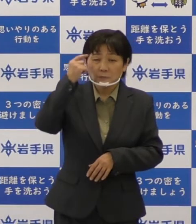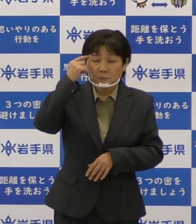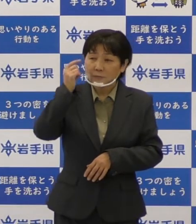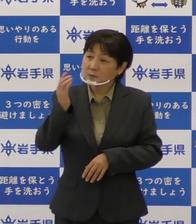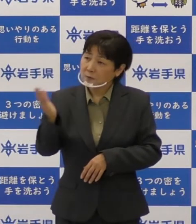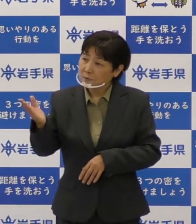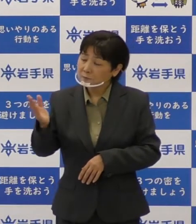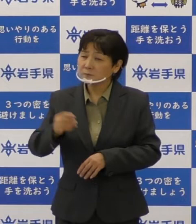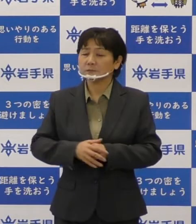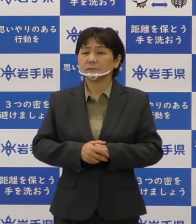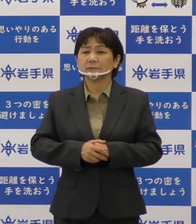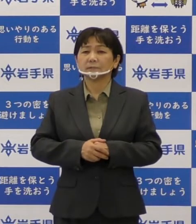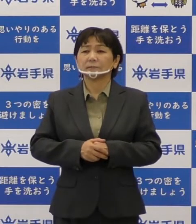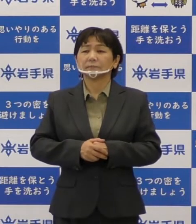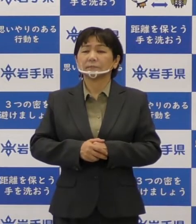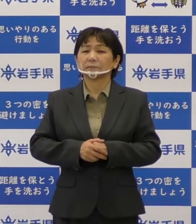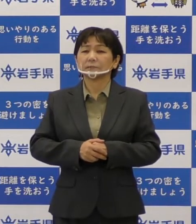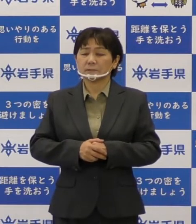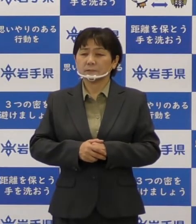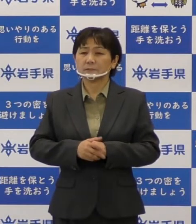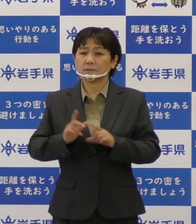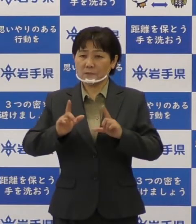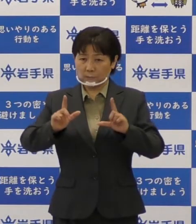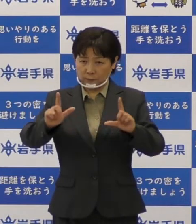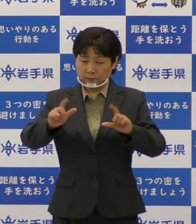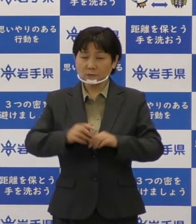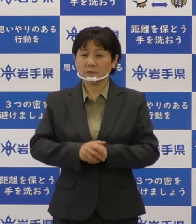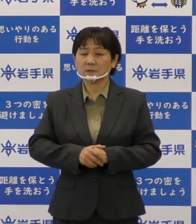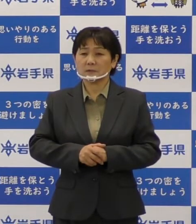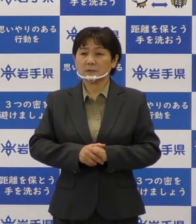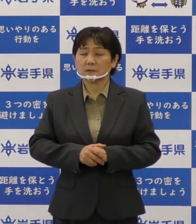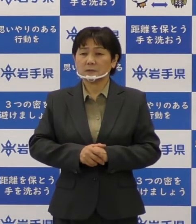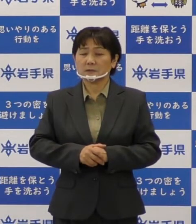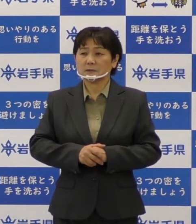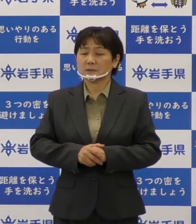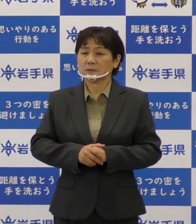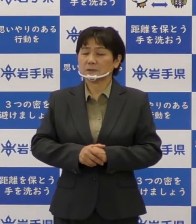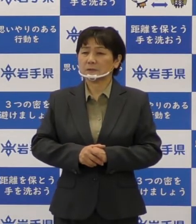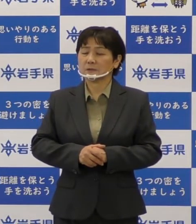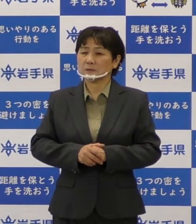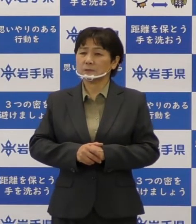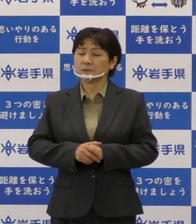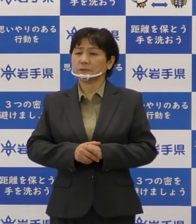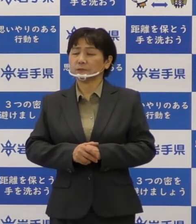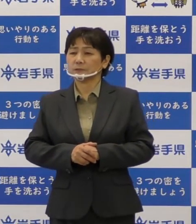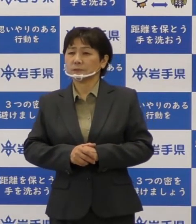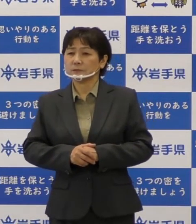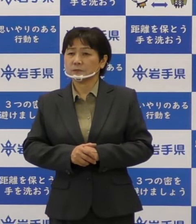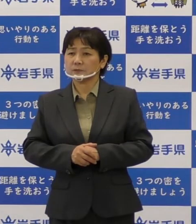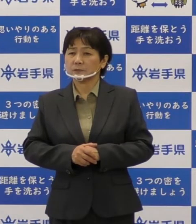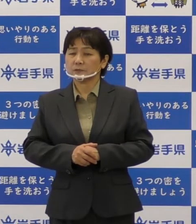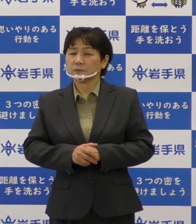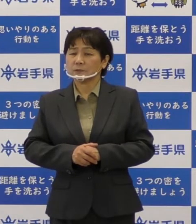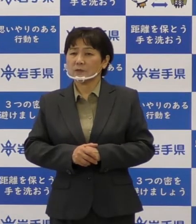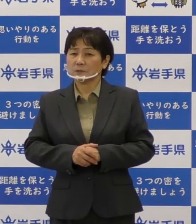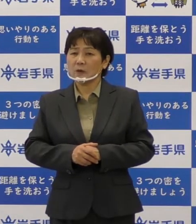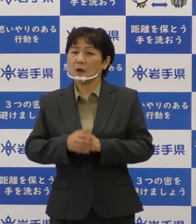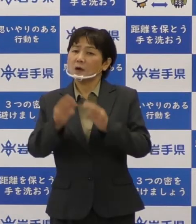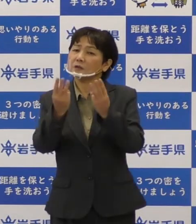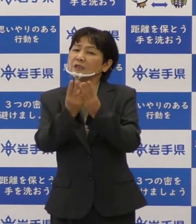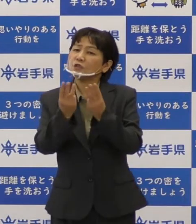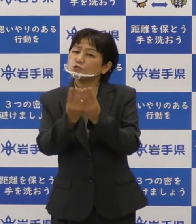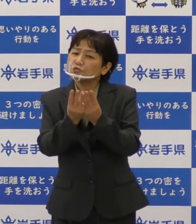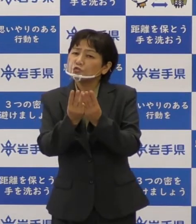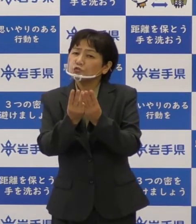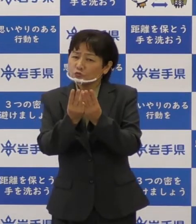こう人数について質問されることが今日出ているんですけど、